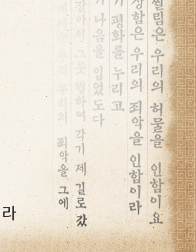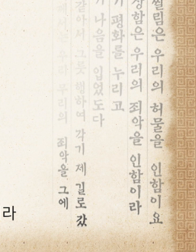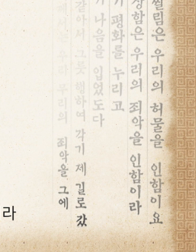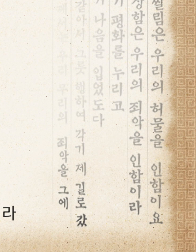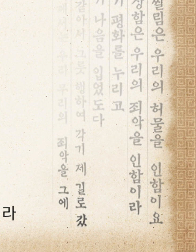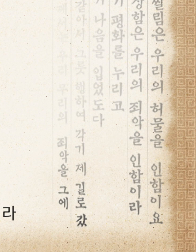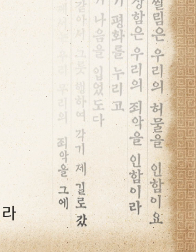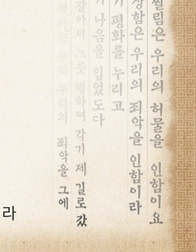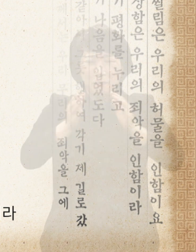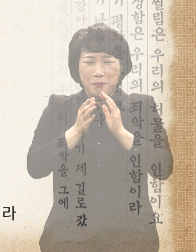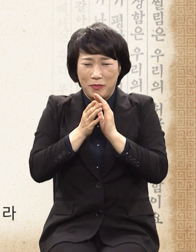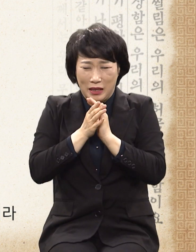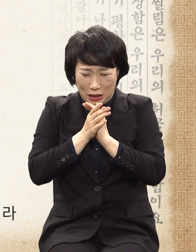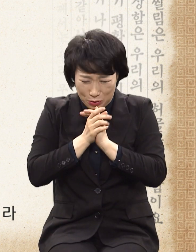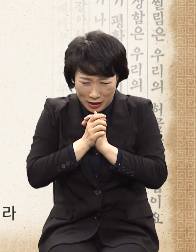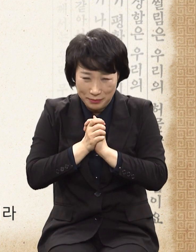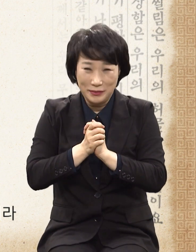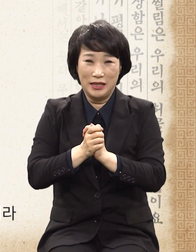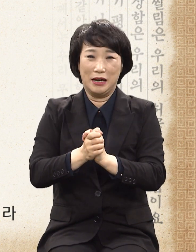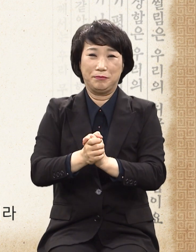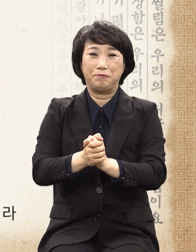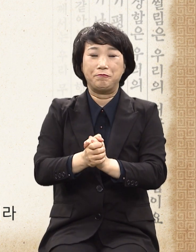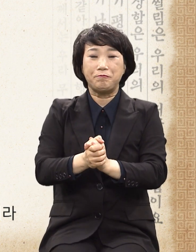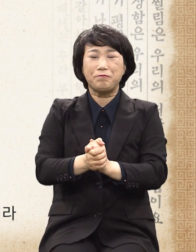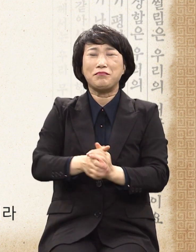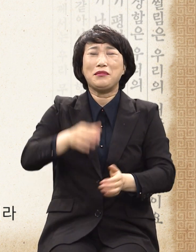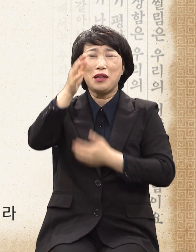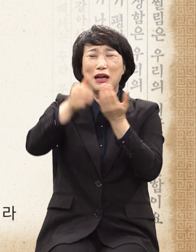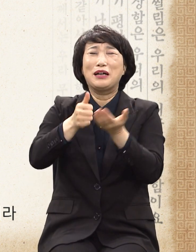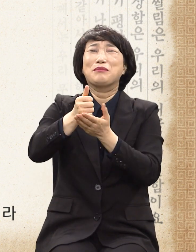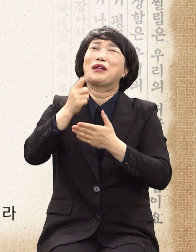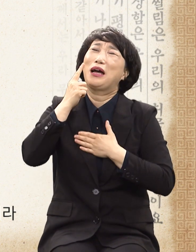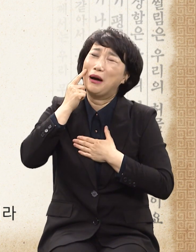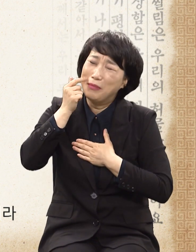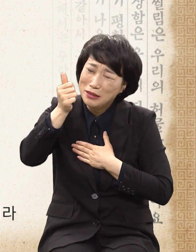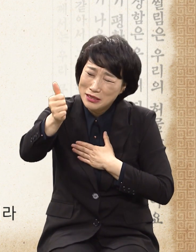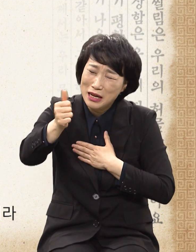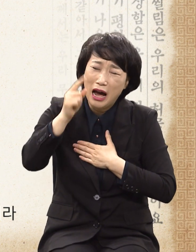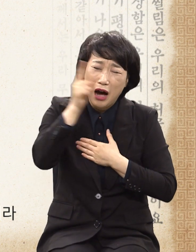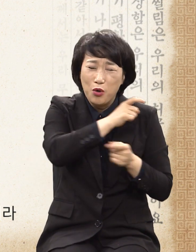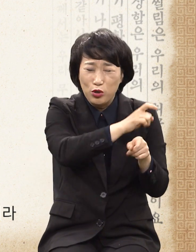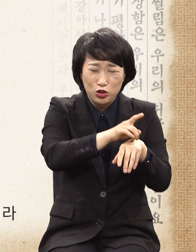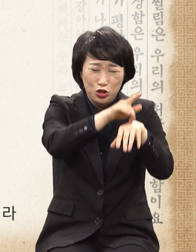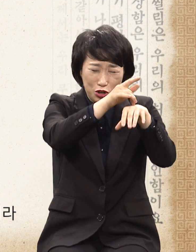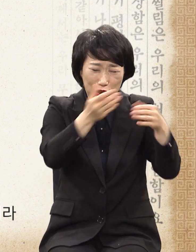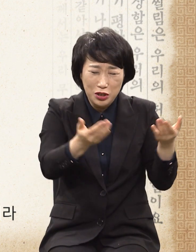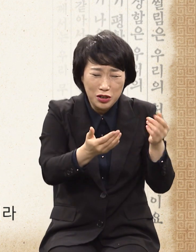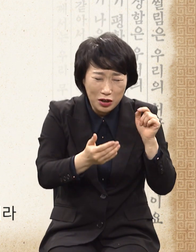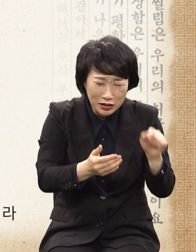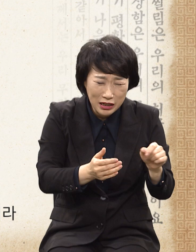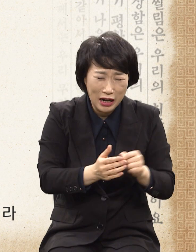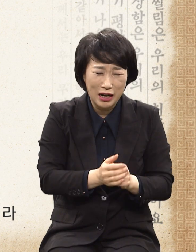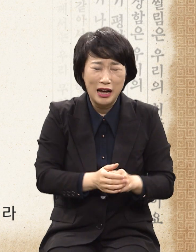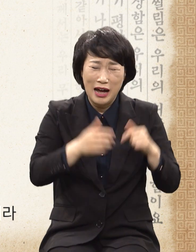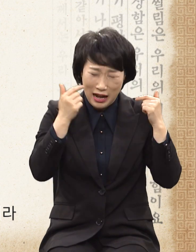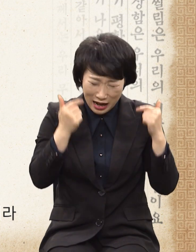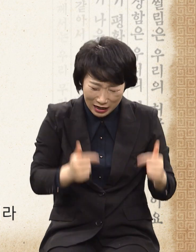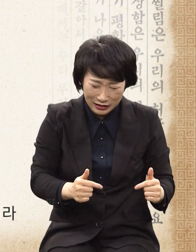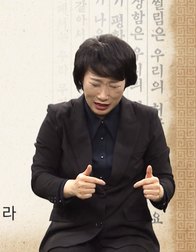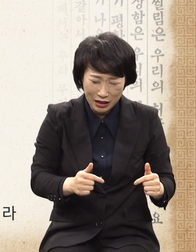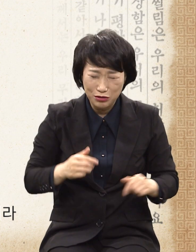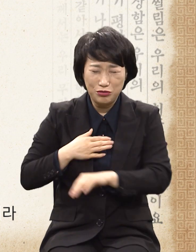만나 하나님 우리 아버지, 악한 마귀 사단 귀신은